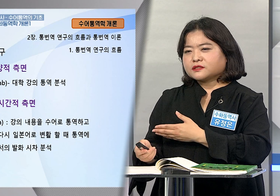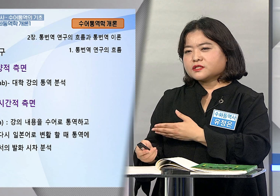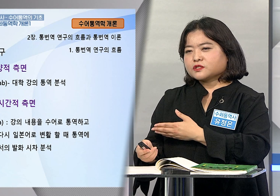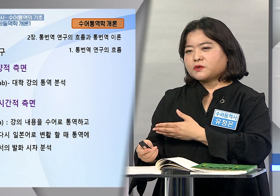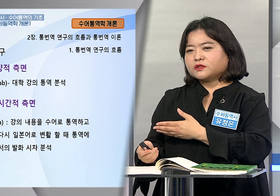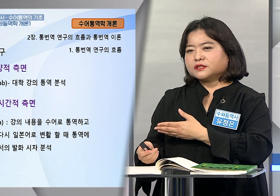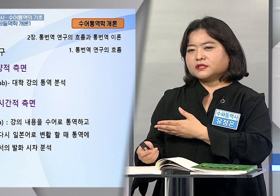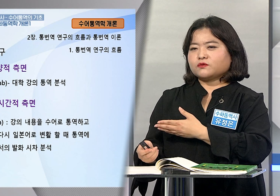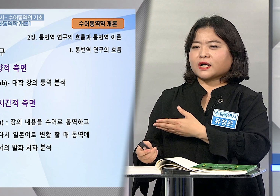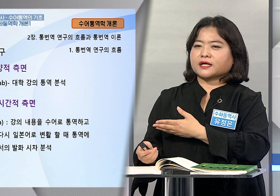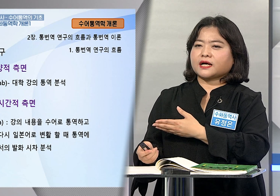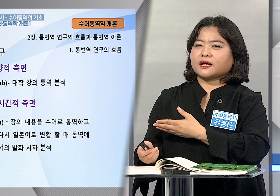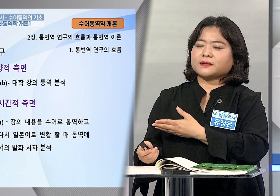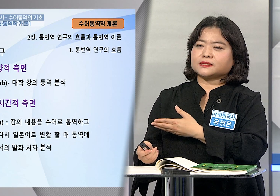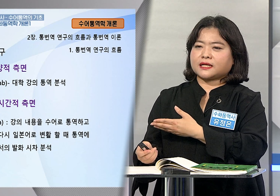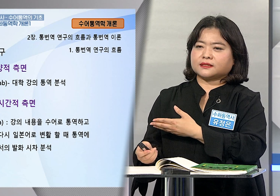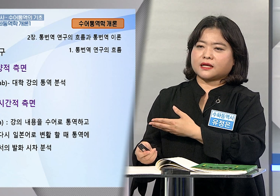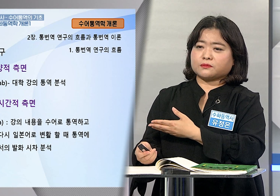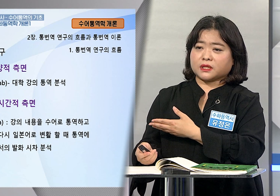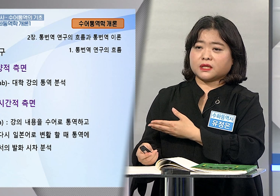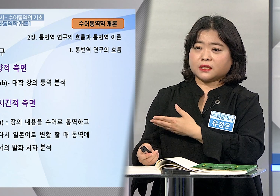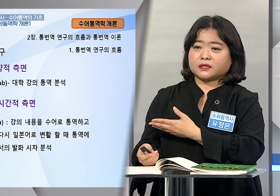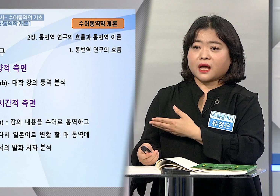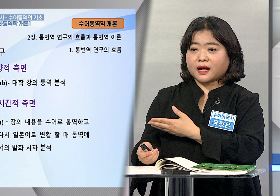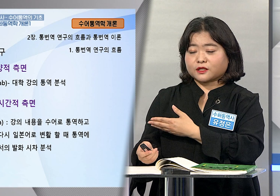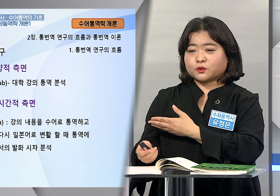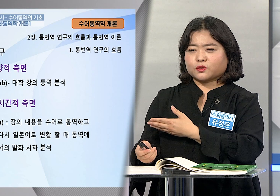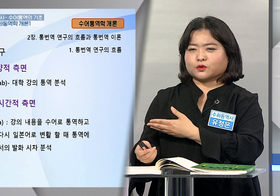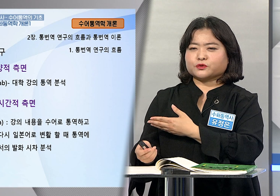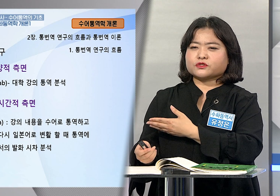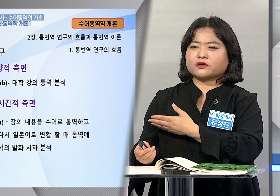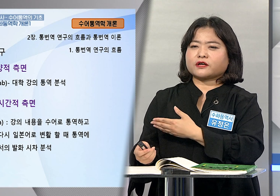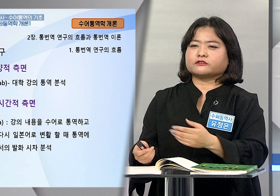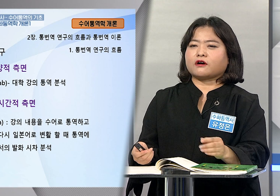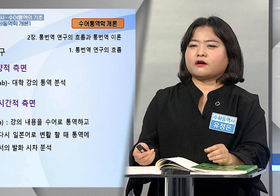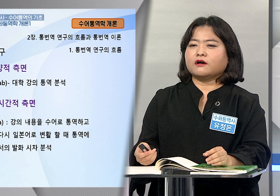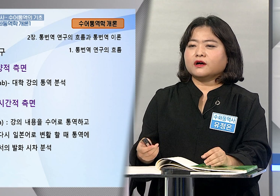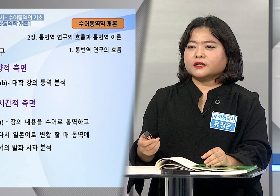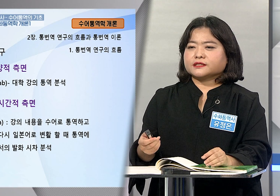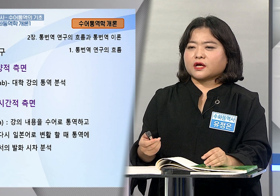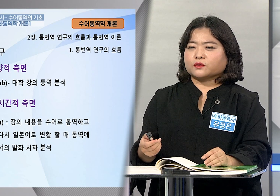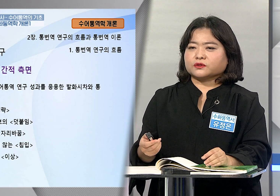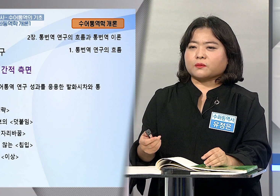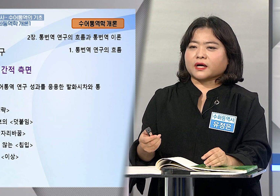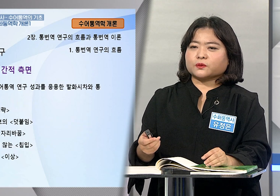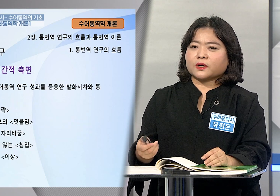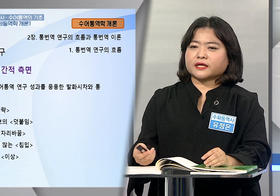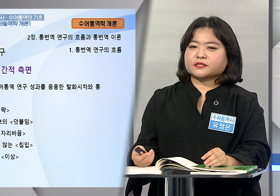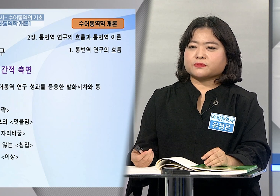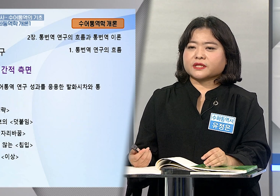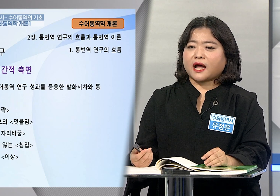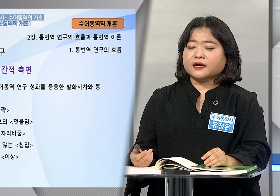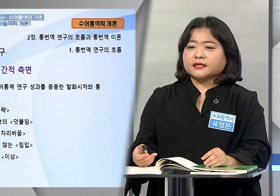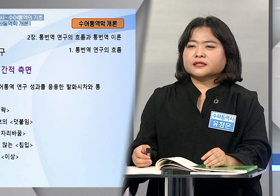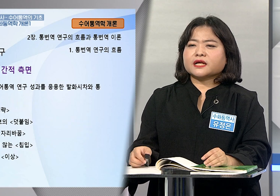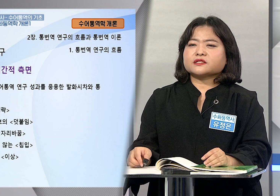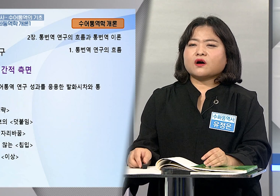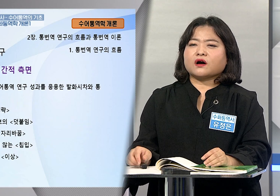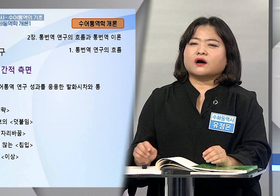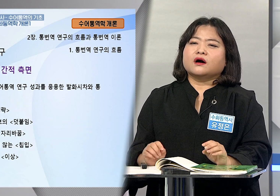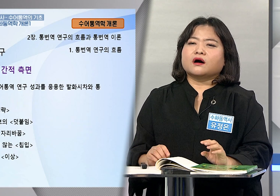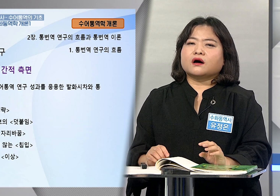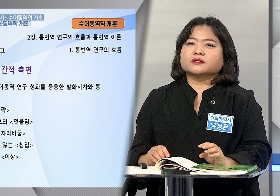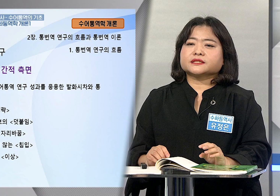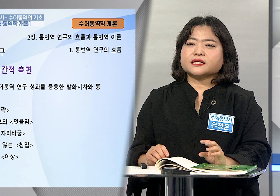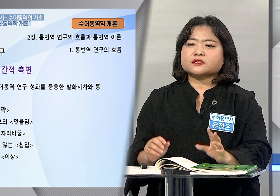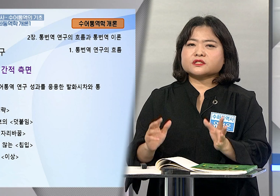그리고 양적인 측면을 와카마즈라는 사람이 대학 강의 통역으로 분석을 했고요. 자, 요건 넘어가도록 하겠습니다.